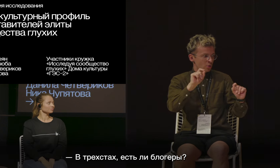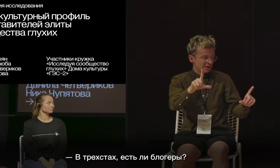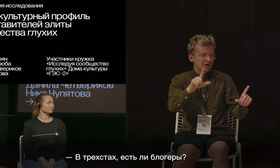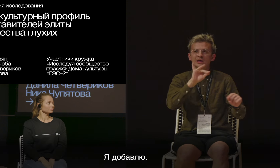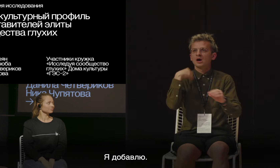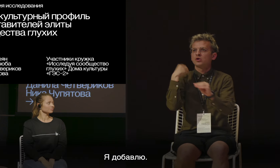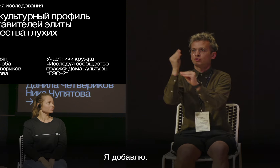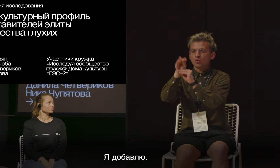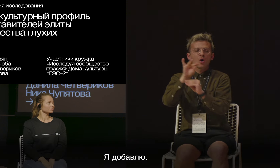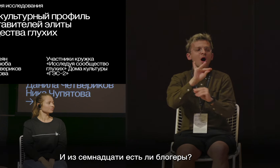В 300.